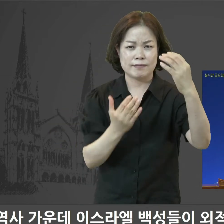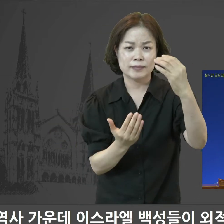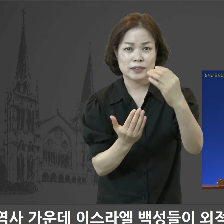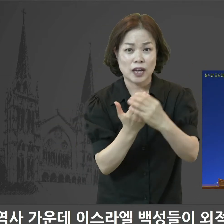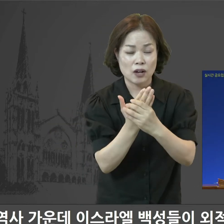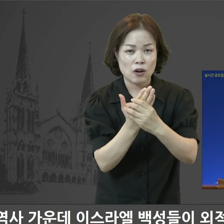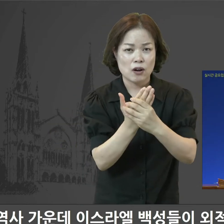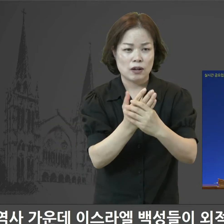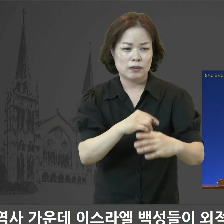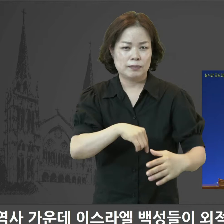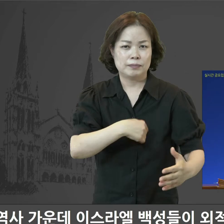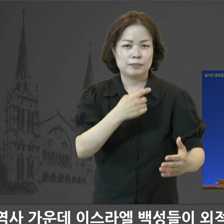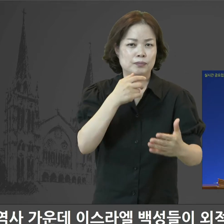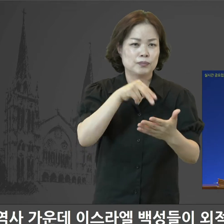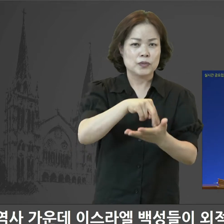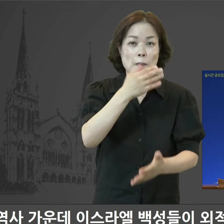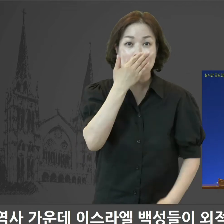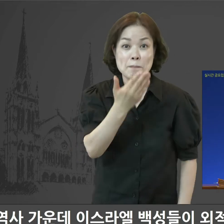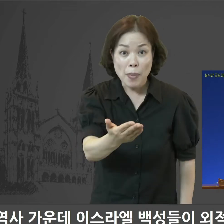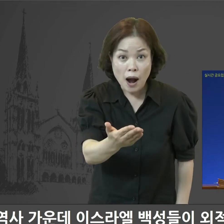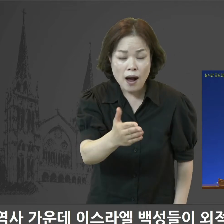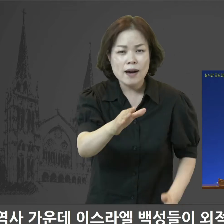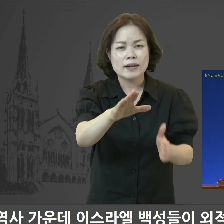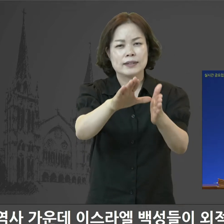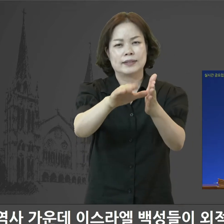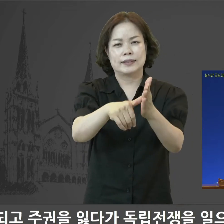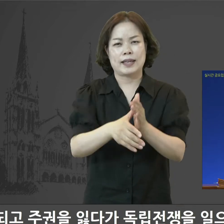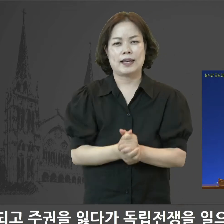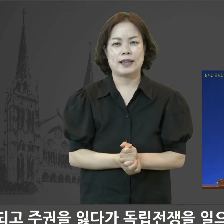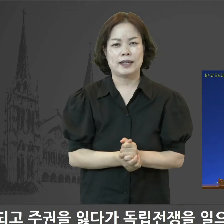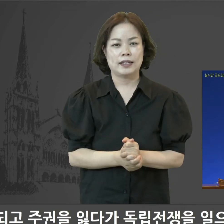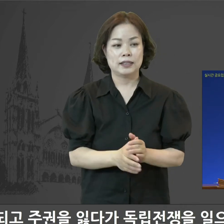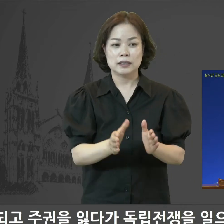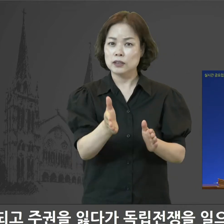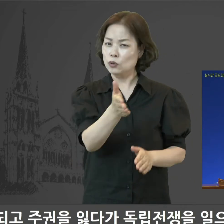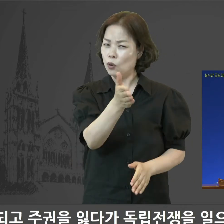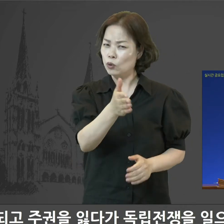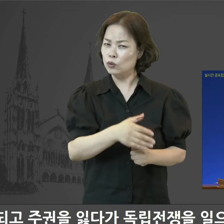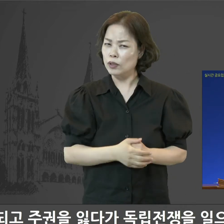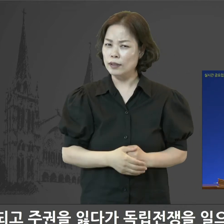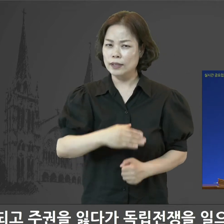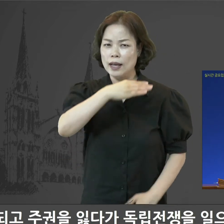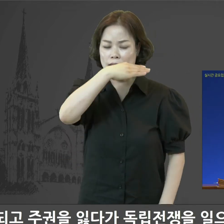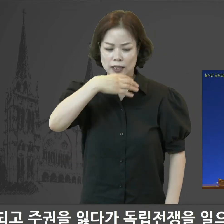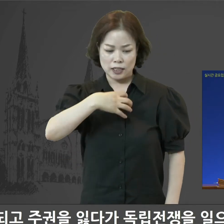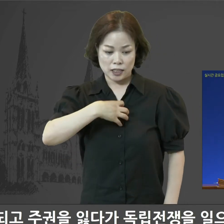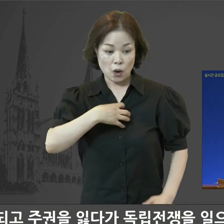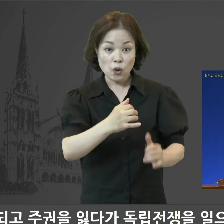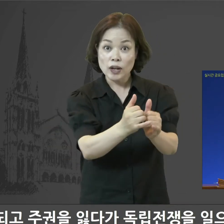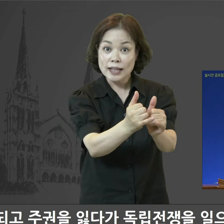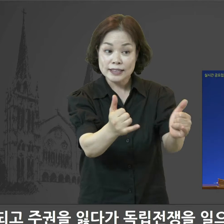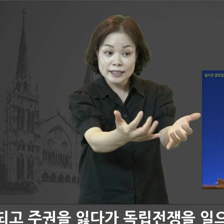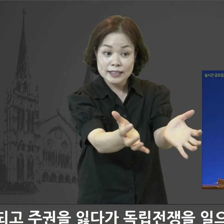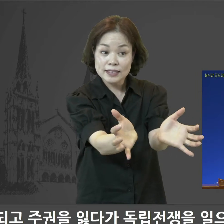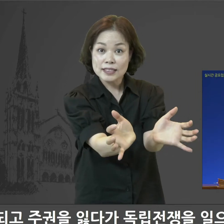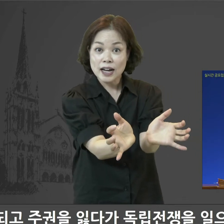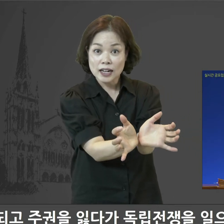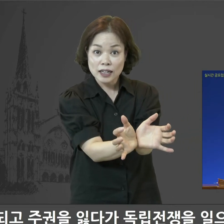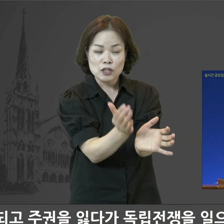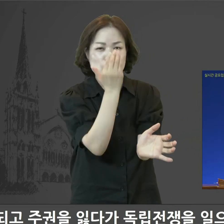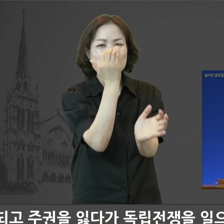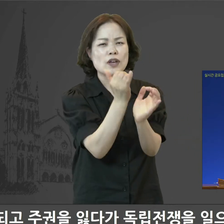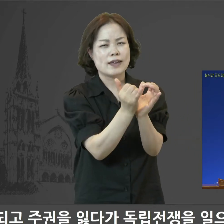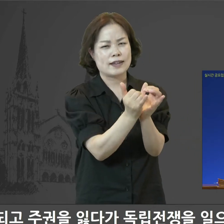이제 독립을 얻게 되는데, 그때 요 무렵에 경건한 사람들이라는 이